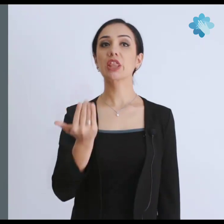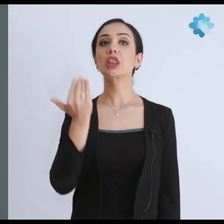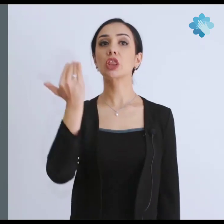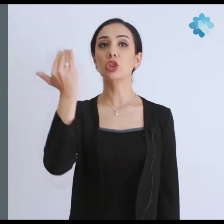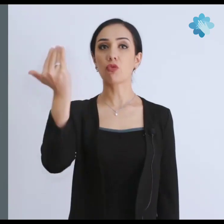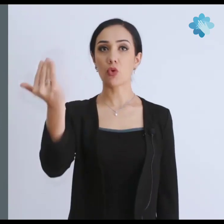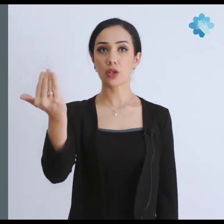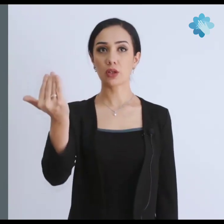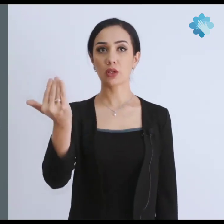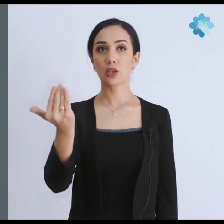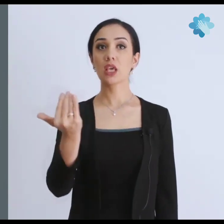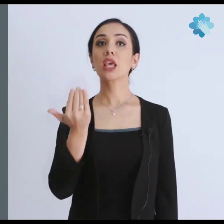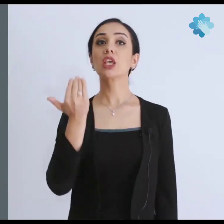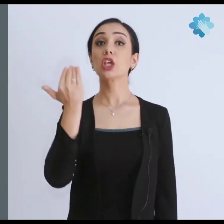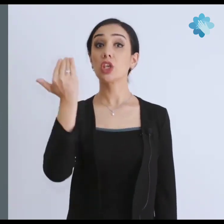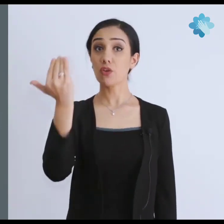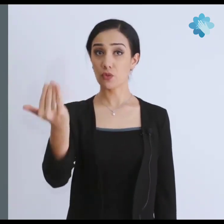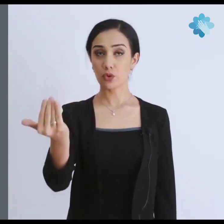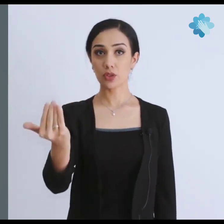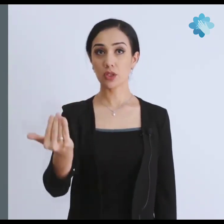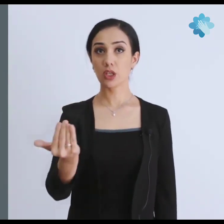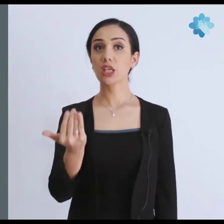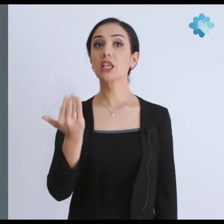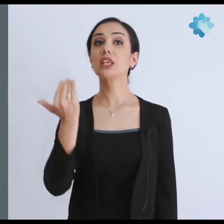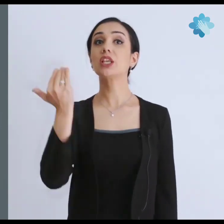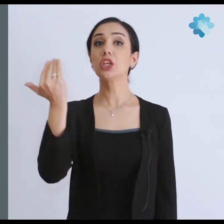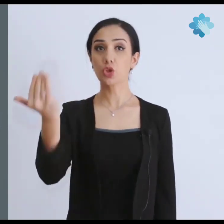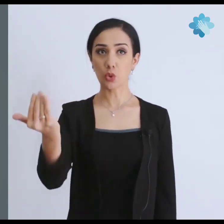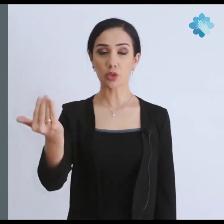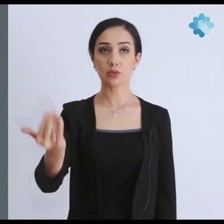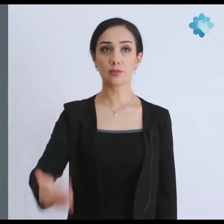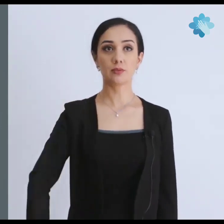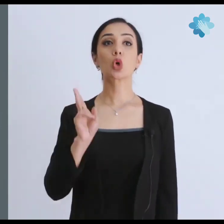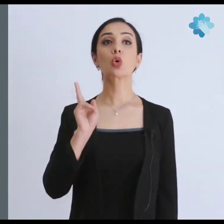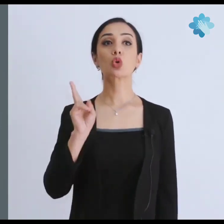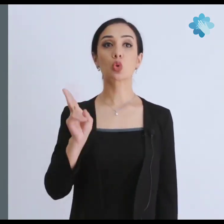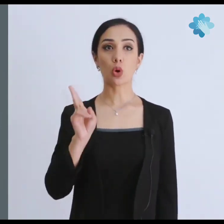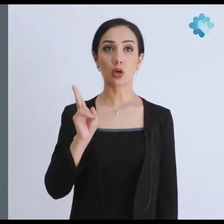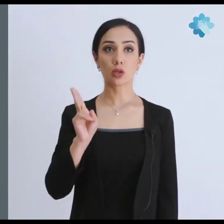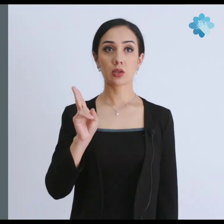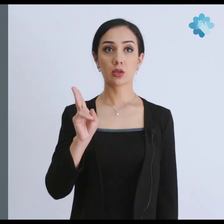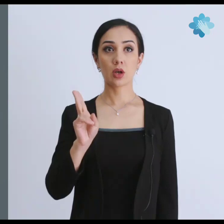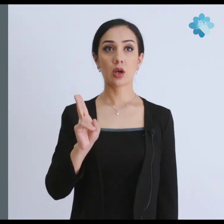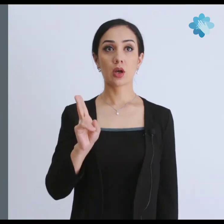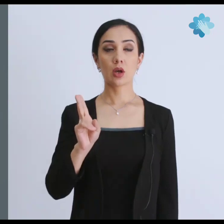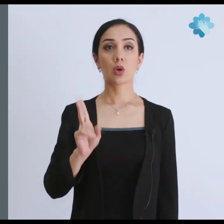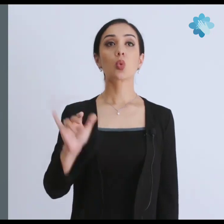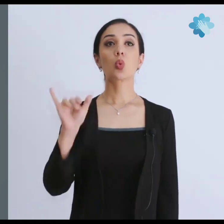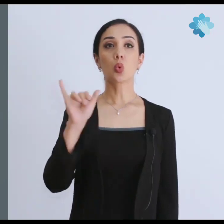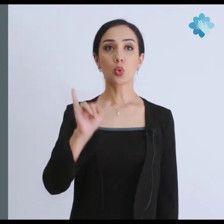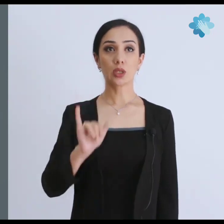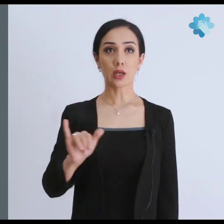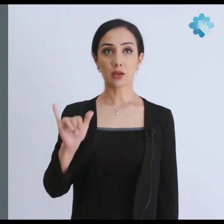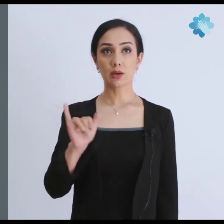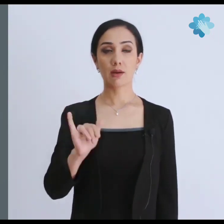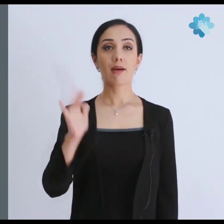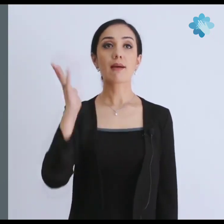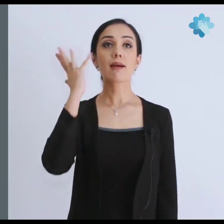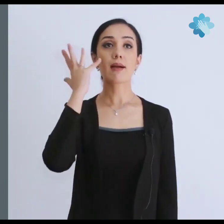твой его и кто куда когда